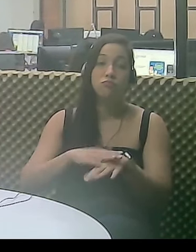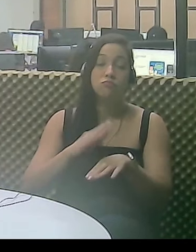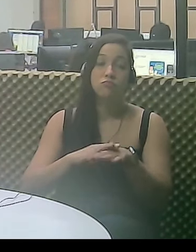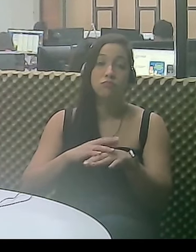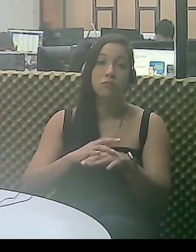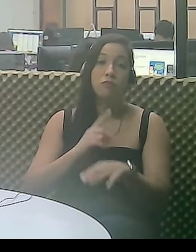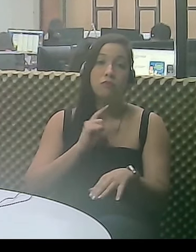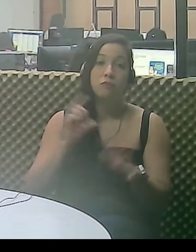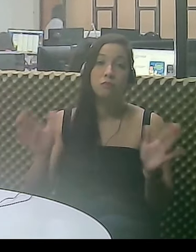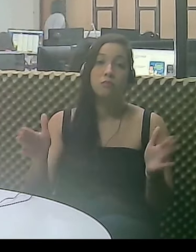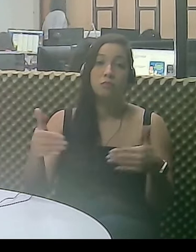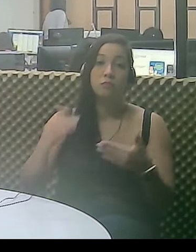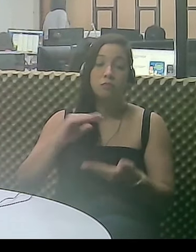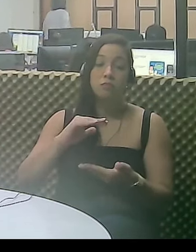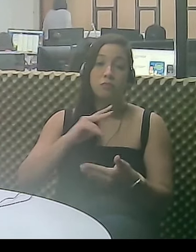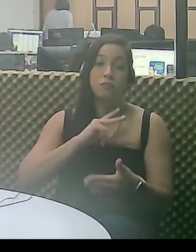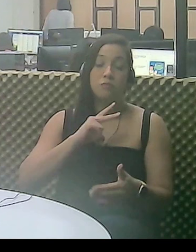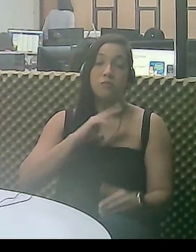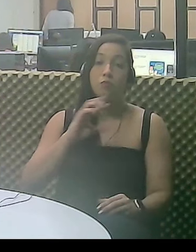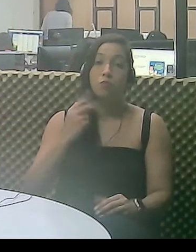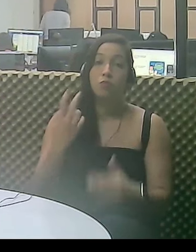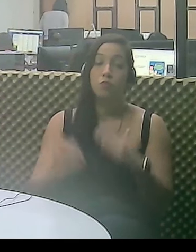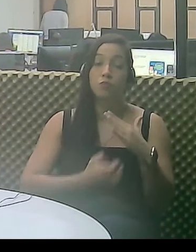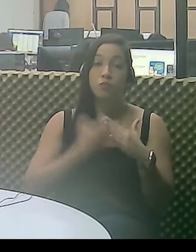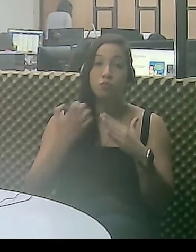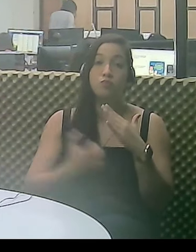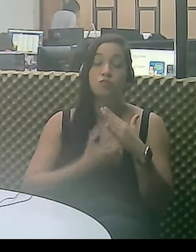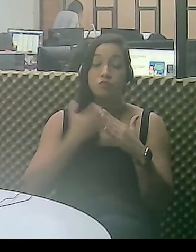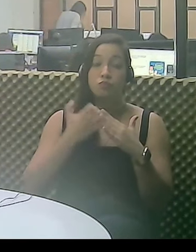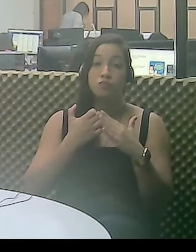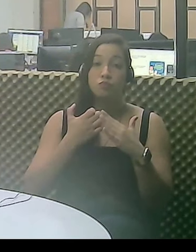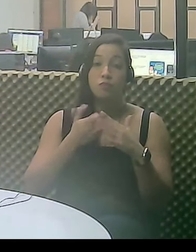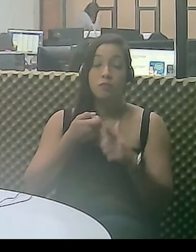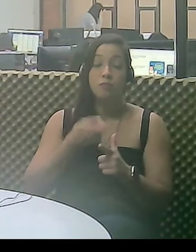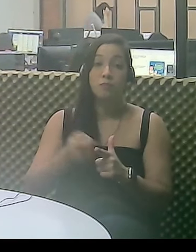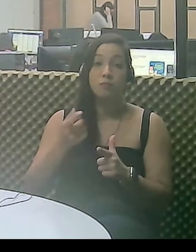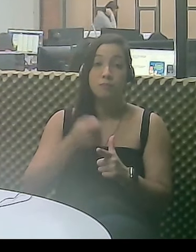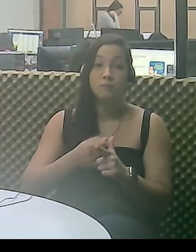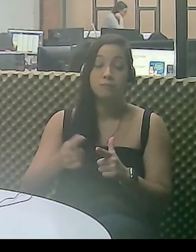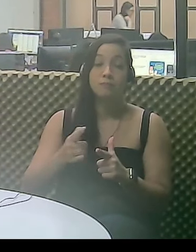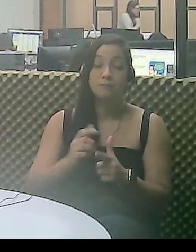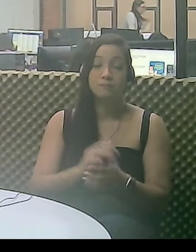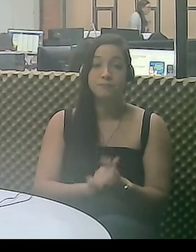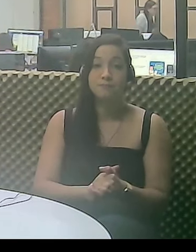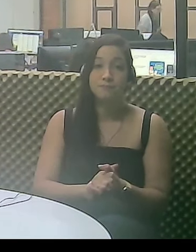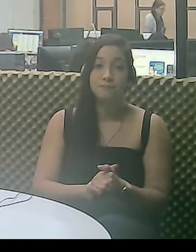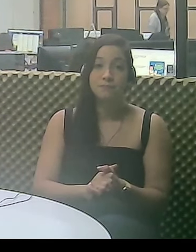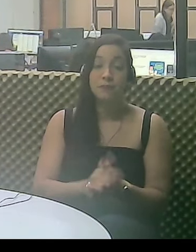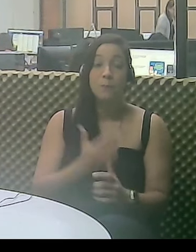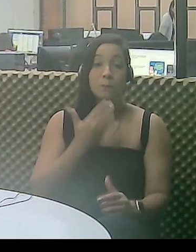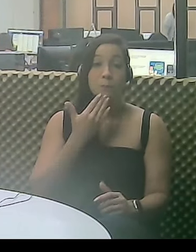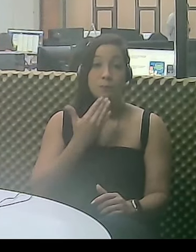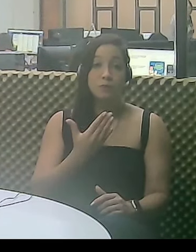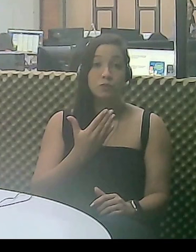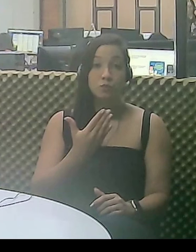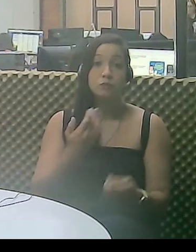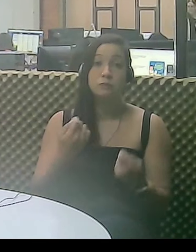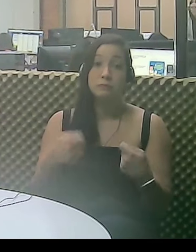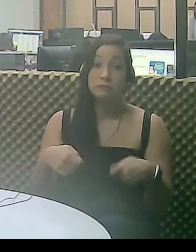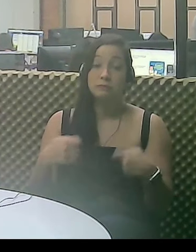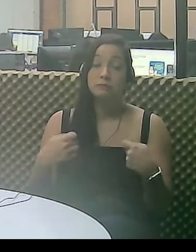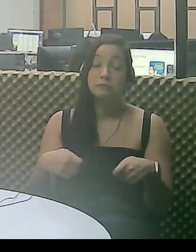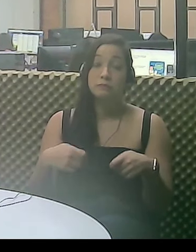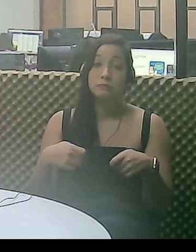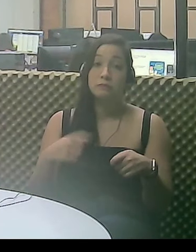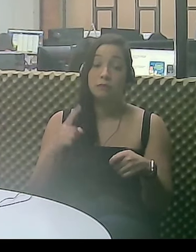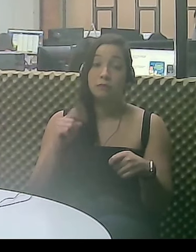possui contêiner para uso próprio ou da empresa que realiza a locação dos equipamentos. Os requisitos que os contêineres